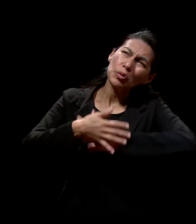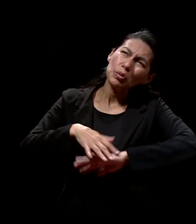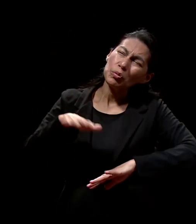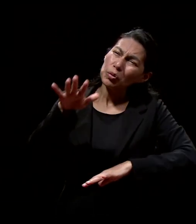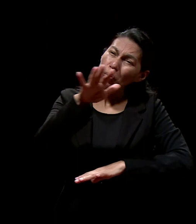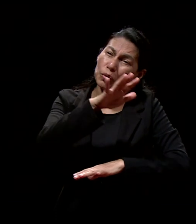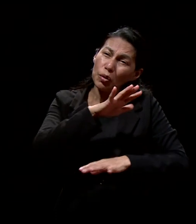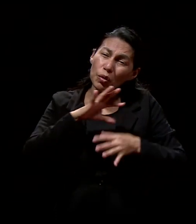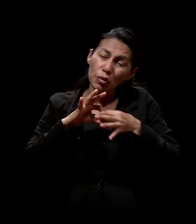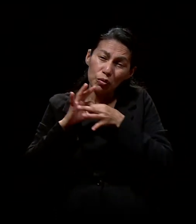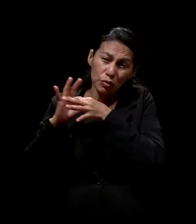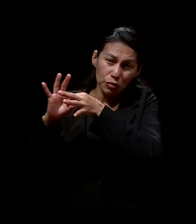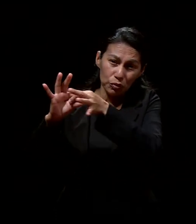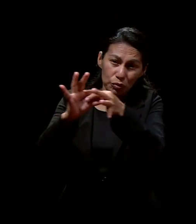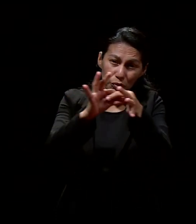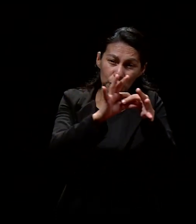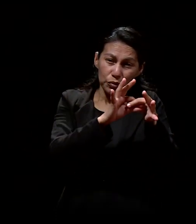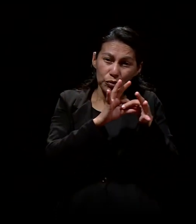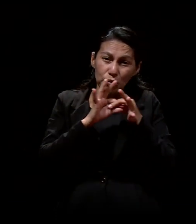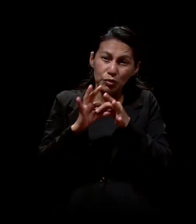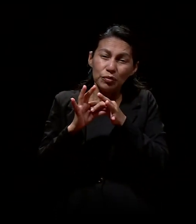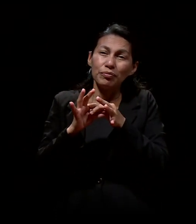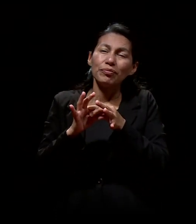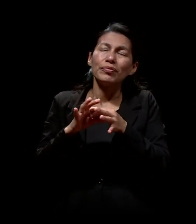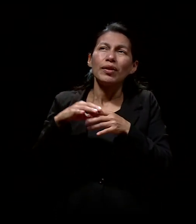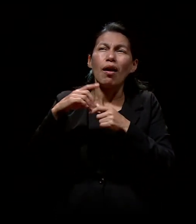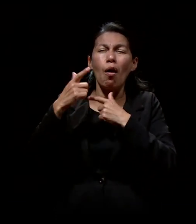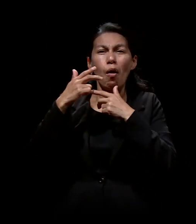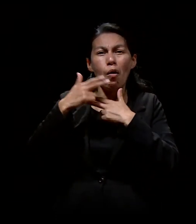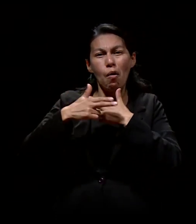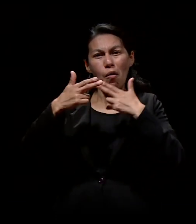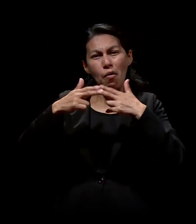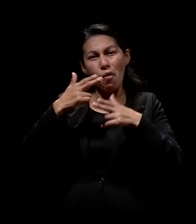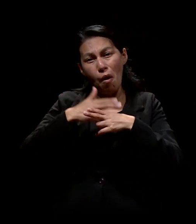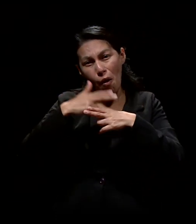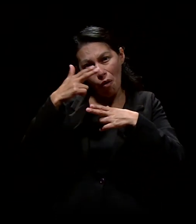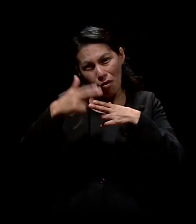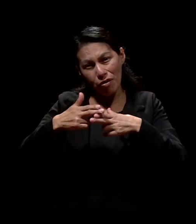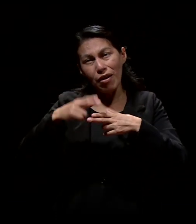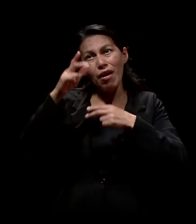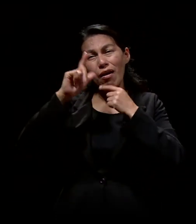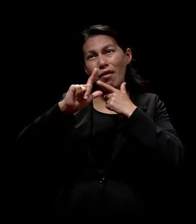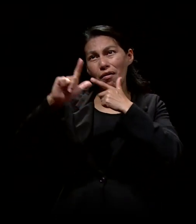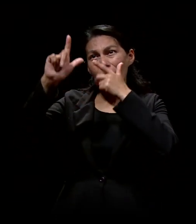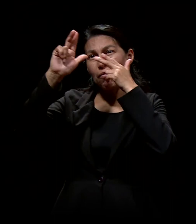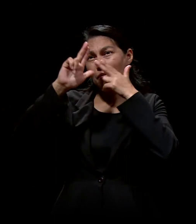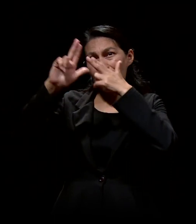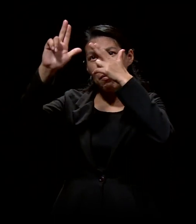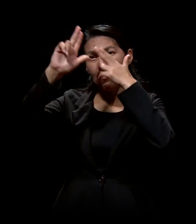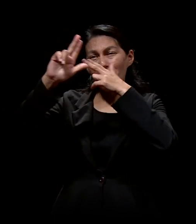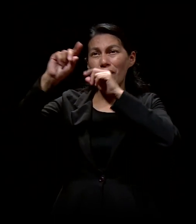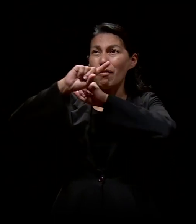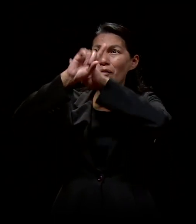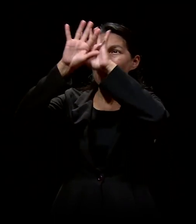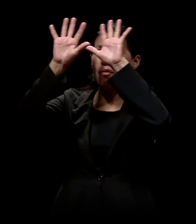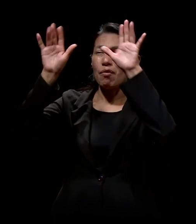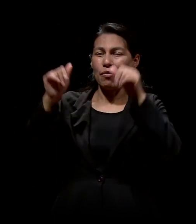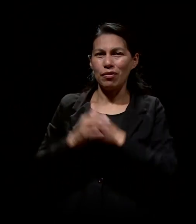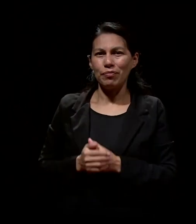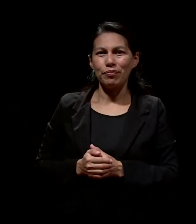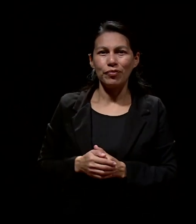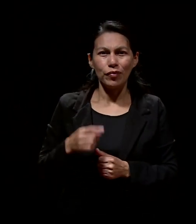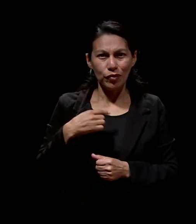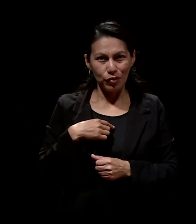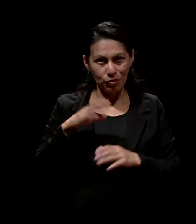de Dios para gloria y honra de su nombre. Yo me despido de ti con la bendición de